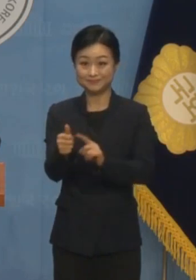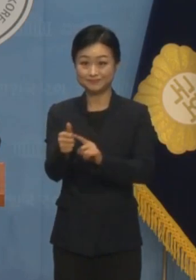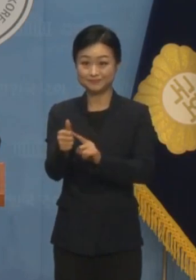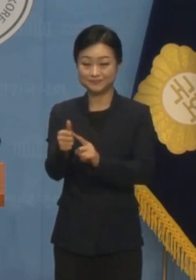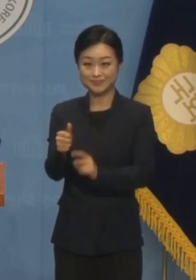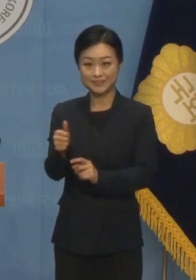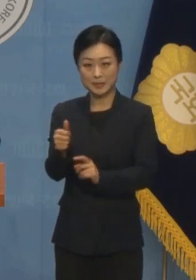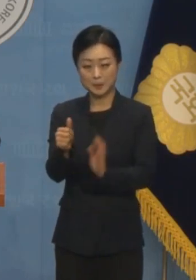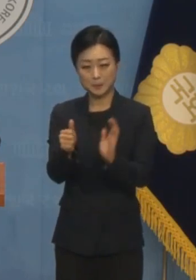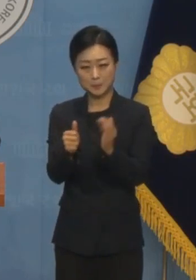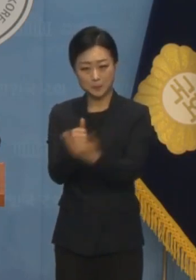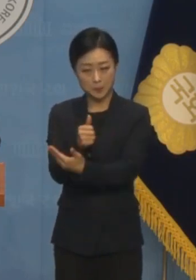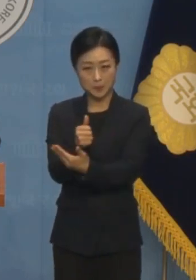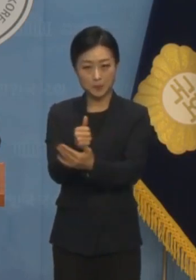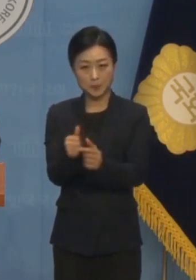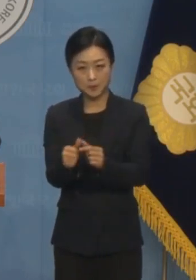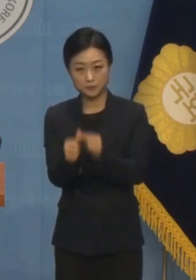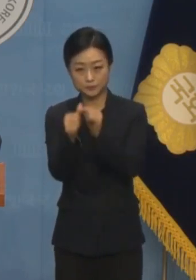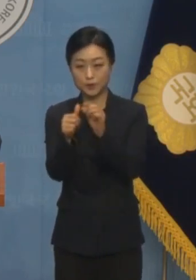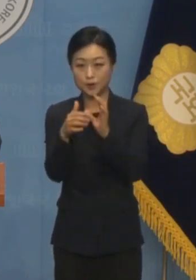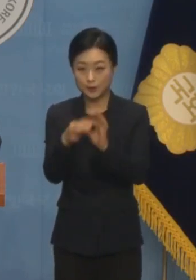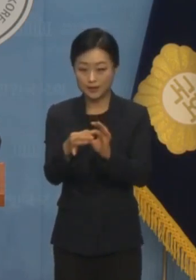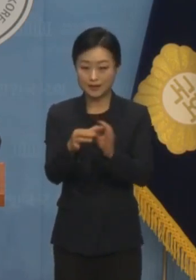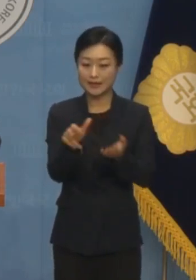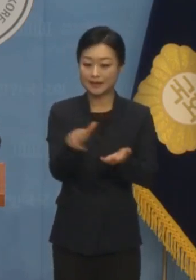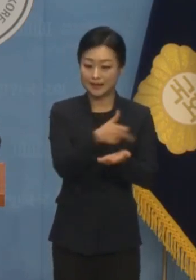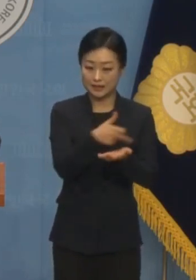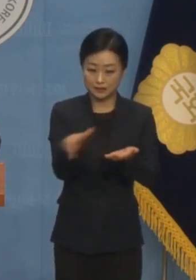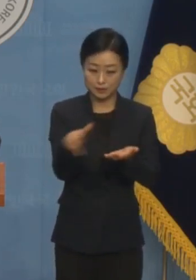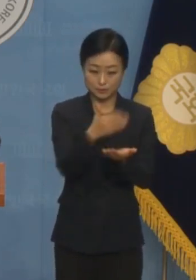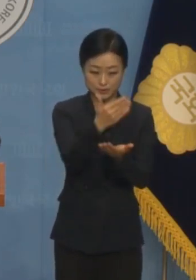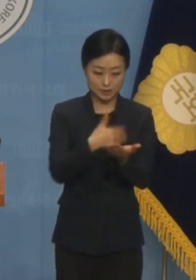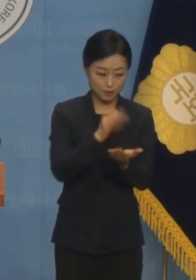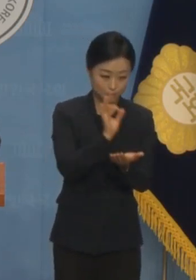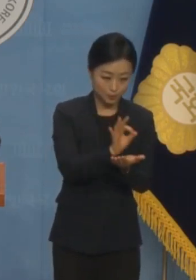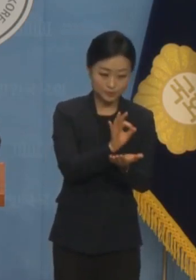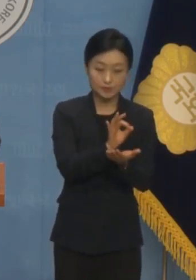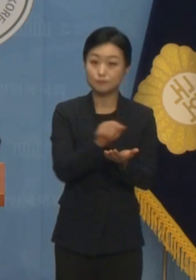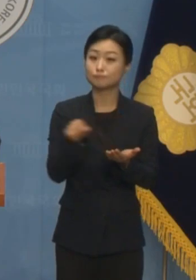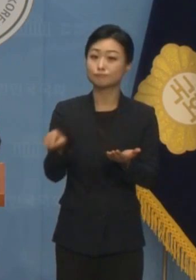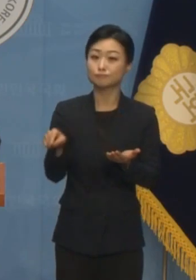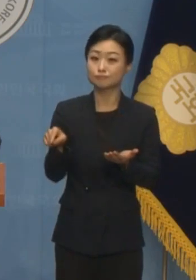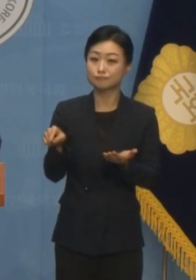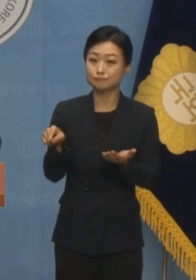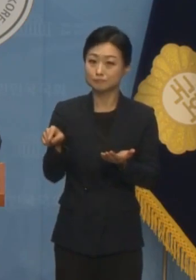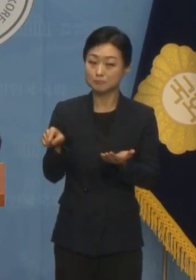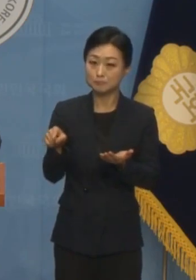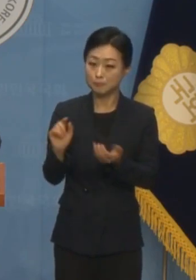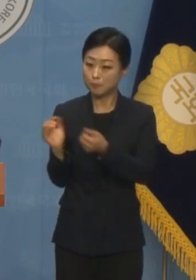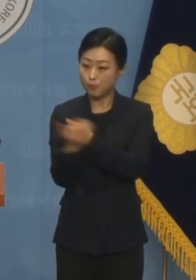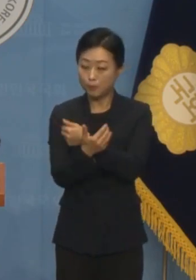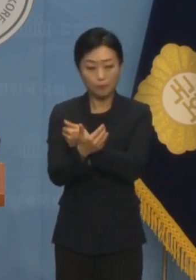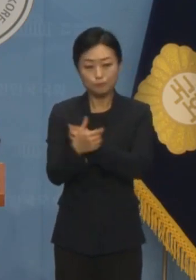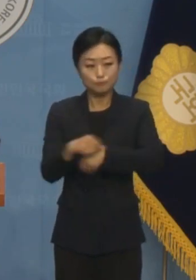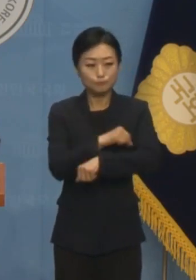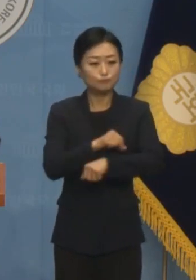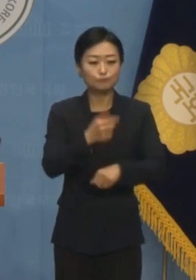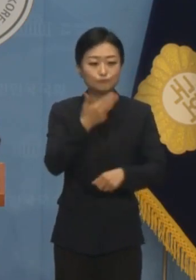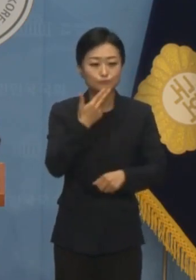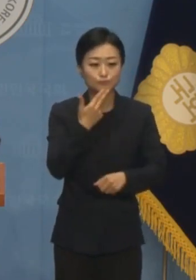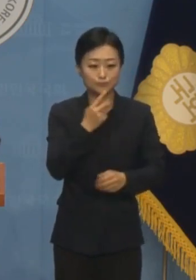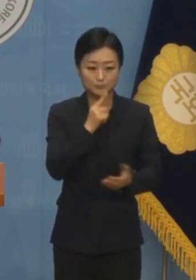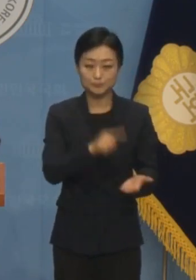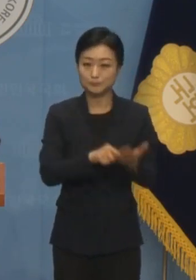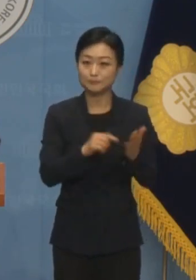메신저 대화방 주요 참여자들이 임 전 사단장 구명 시도는 없다고 강변하고 나섰습니다.